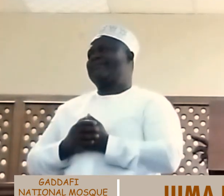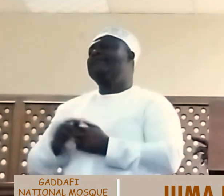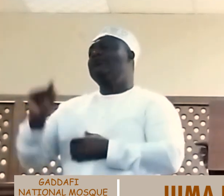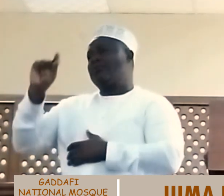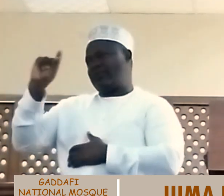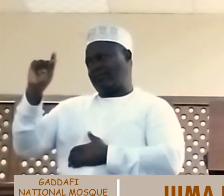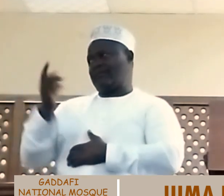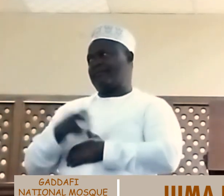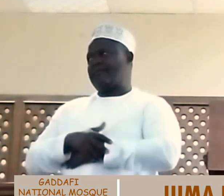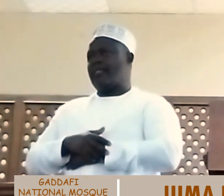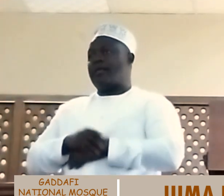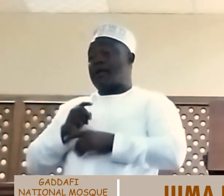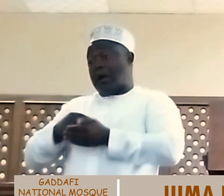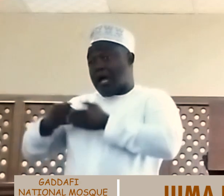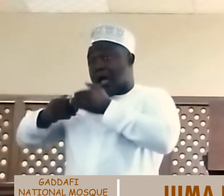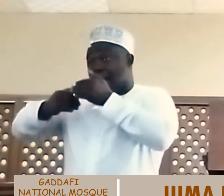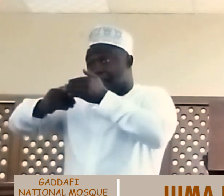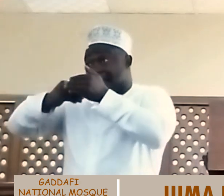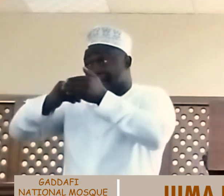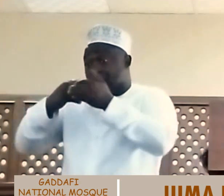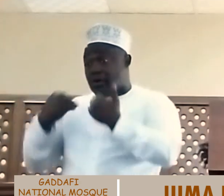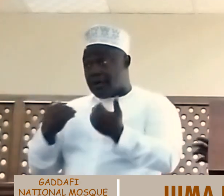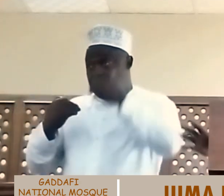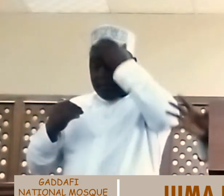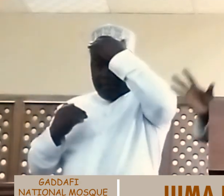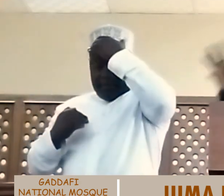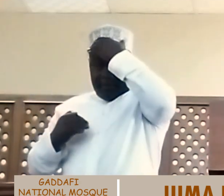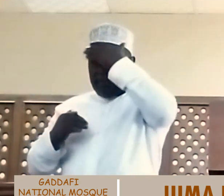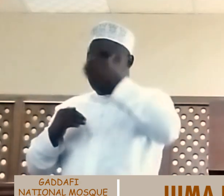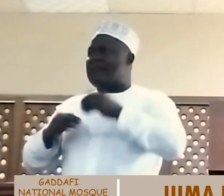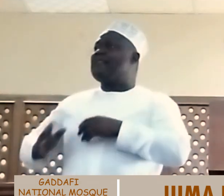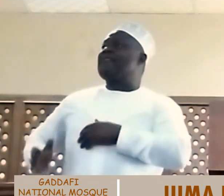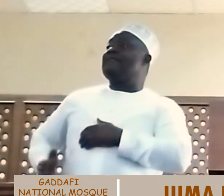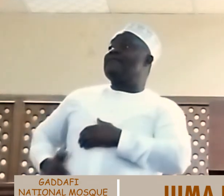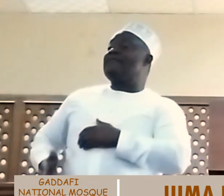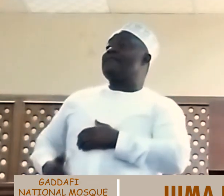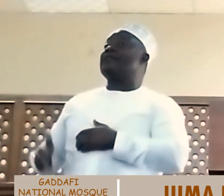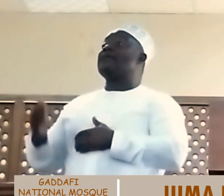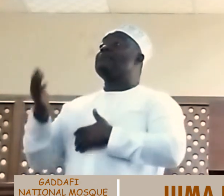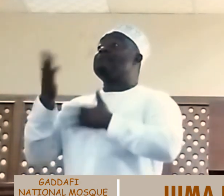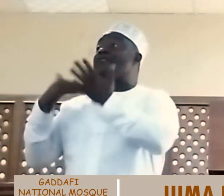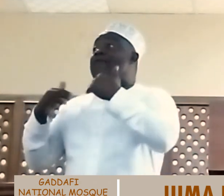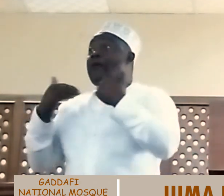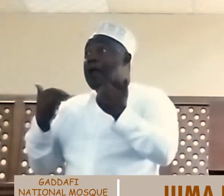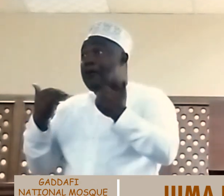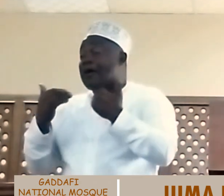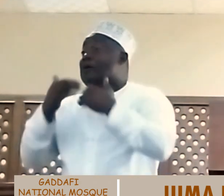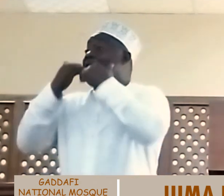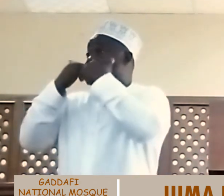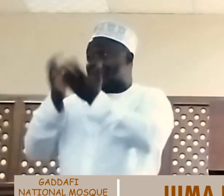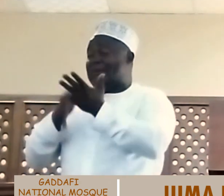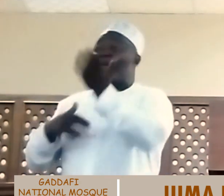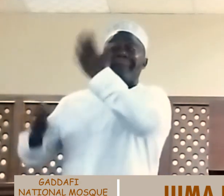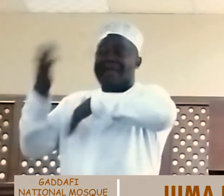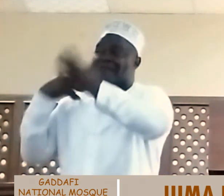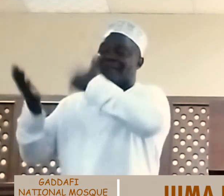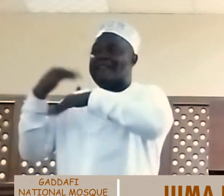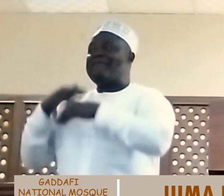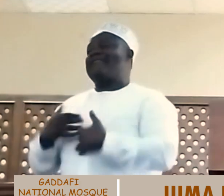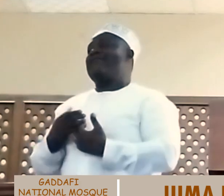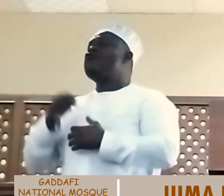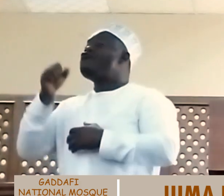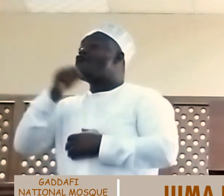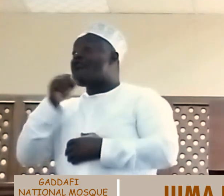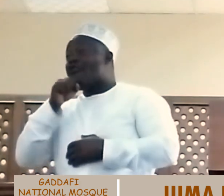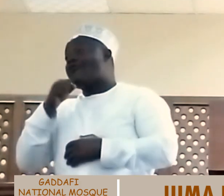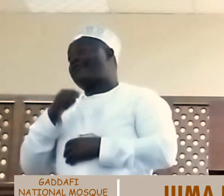Kitono nnyo ku mulembe guno okusanga nga ebifene bye tuli ebisinga obungi nga bisimbiddwa omulembe guno, ebirala byonna byemabega ku